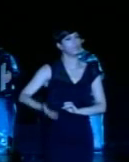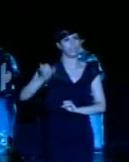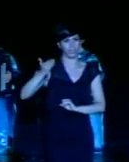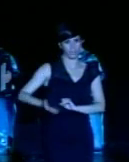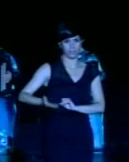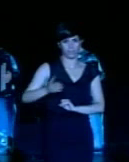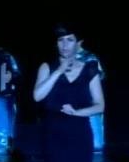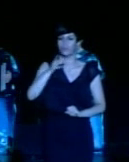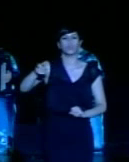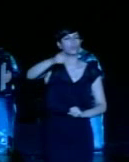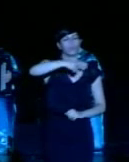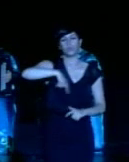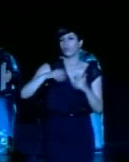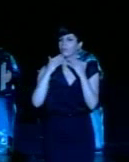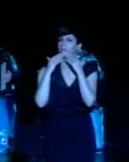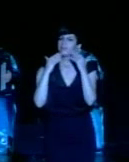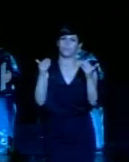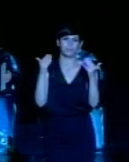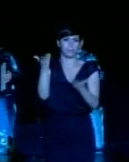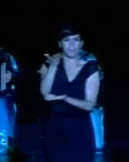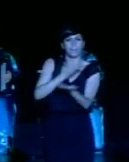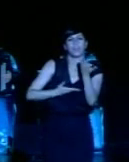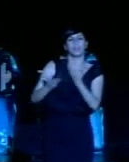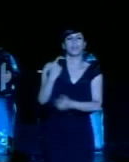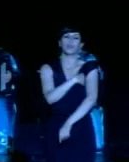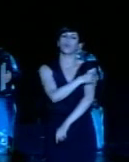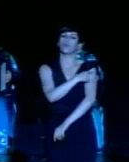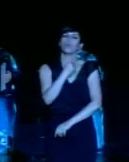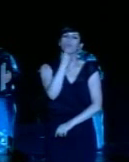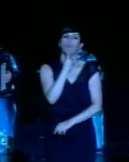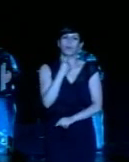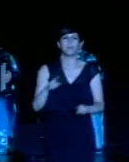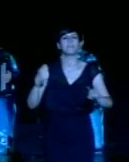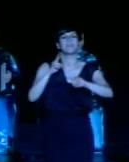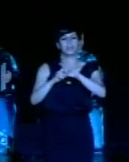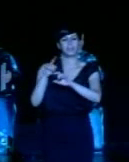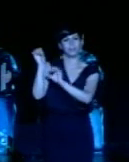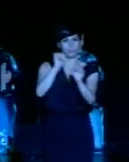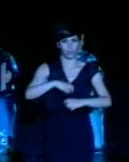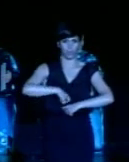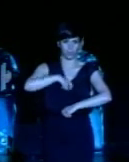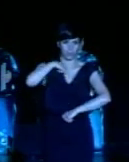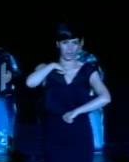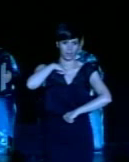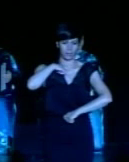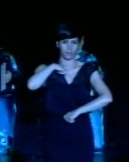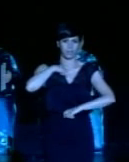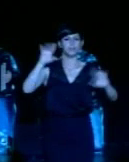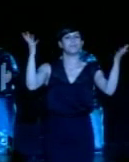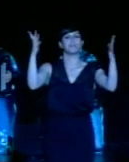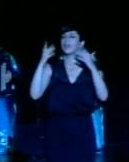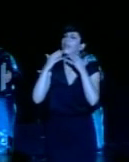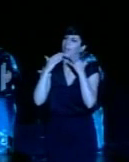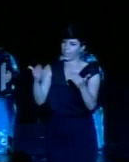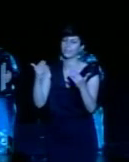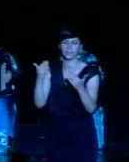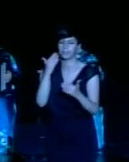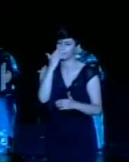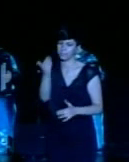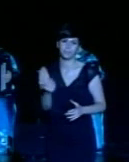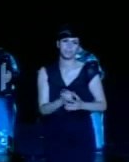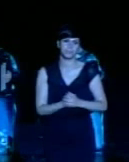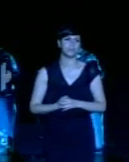no podemos dejar de agradecer la colaboración de Cruz Roja y de Protección Civil. Muchas gracias, de